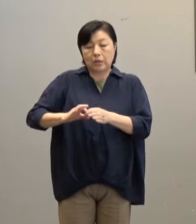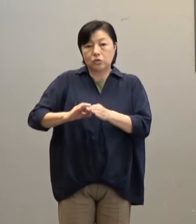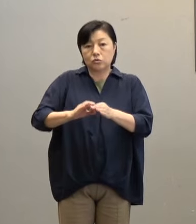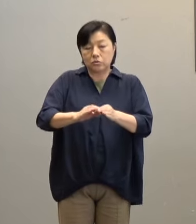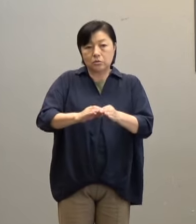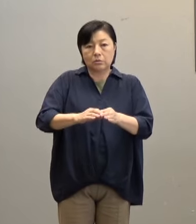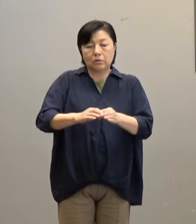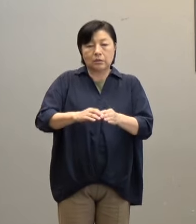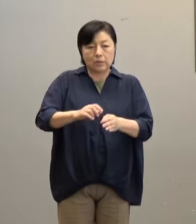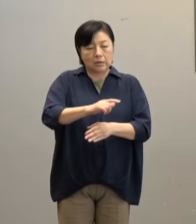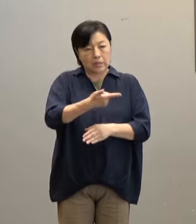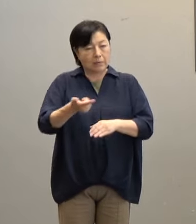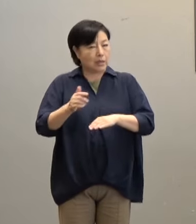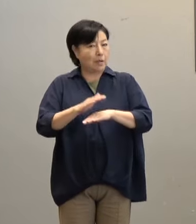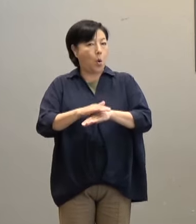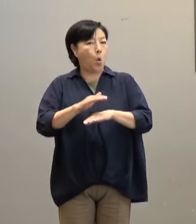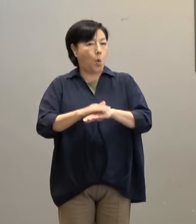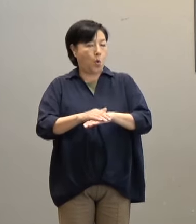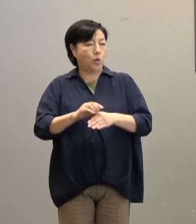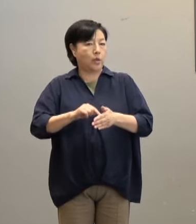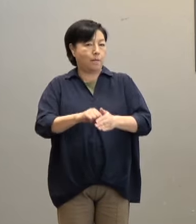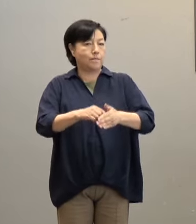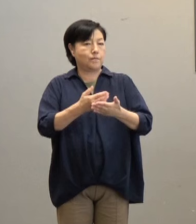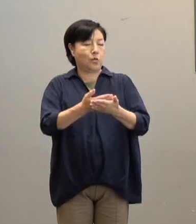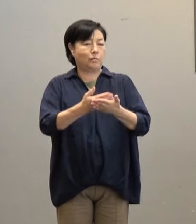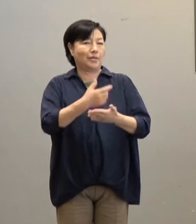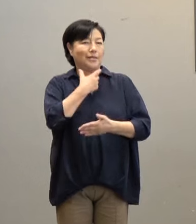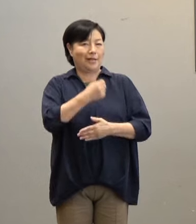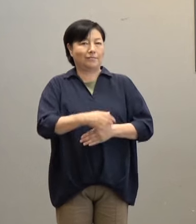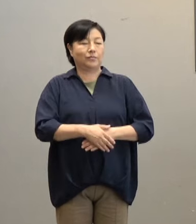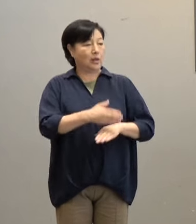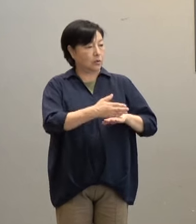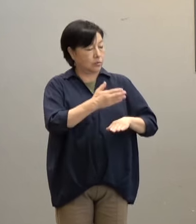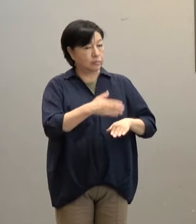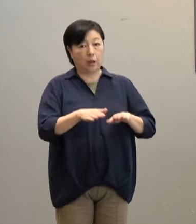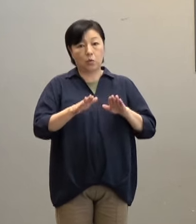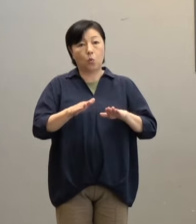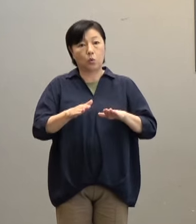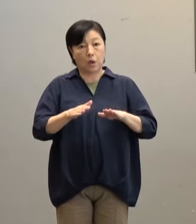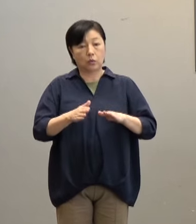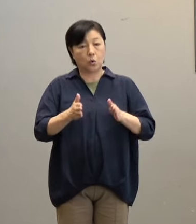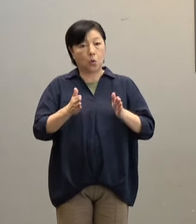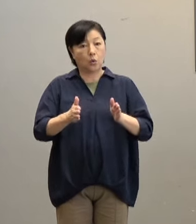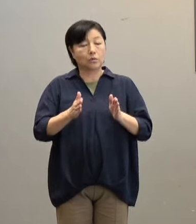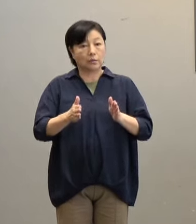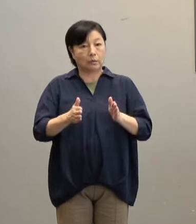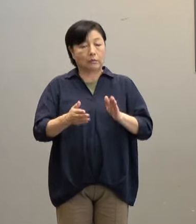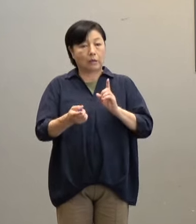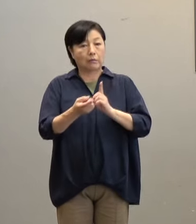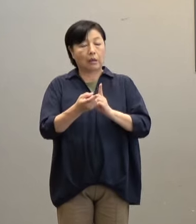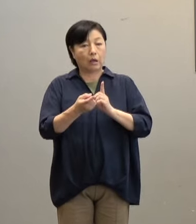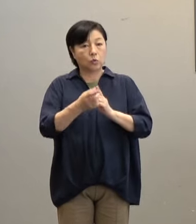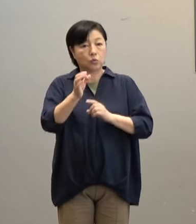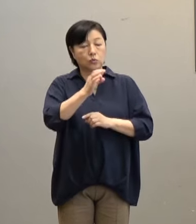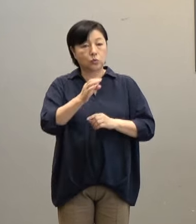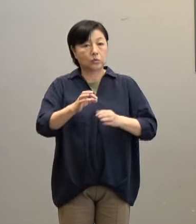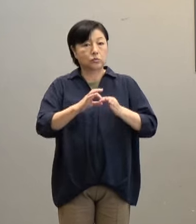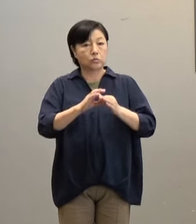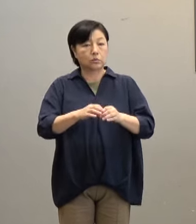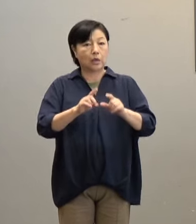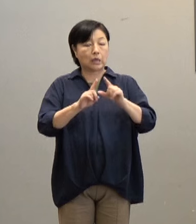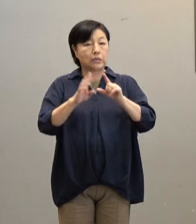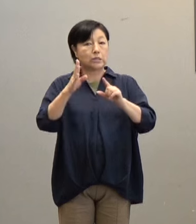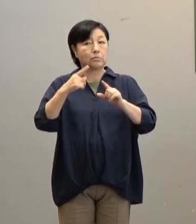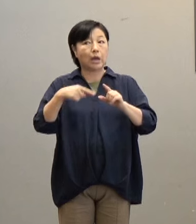を通して求め続けていきたいというふうに思います。 ありがとうございます。今回の規制対象の食品については、千葉県から